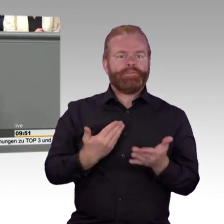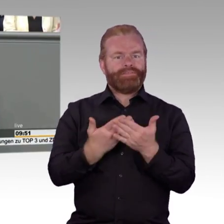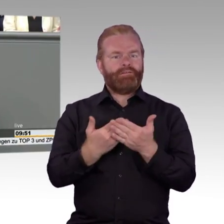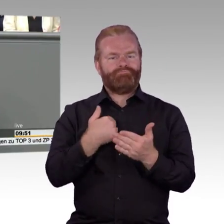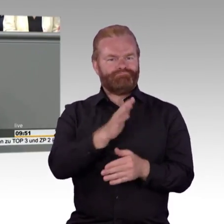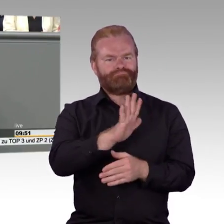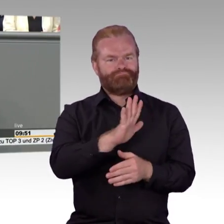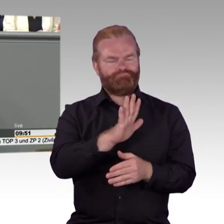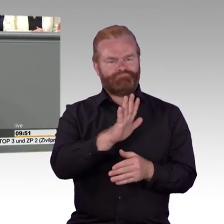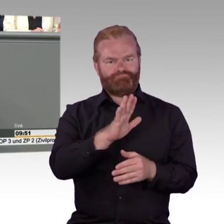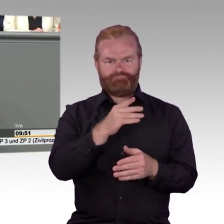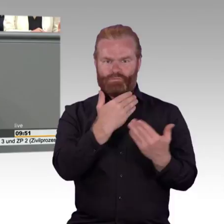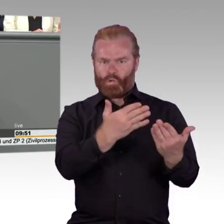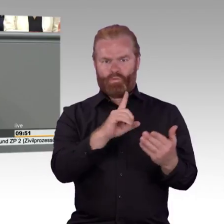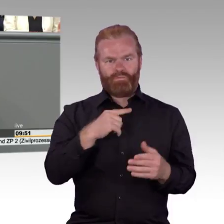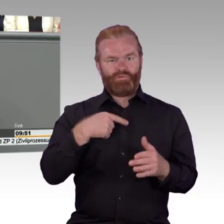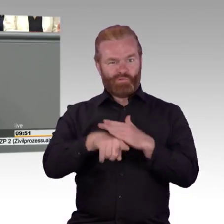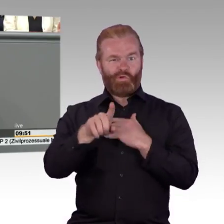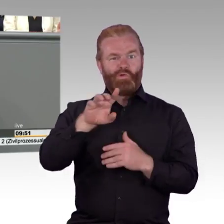der Musterfeststellungsverklage